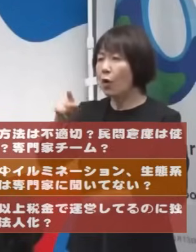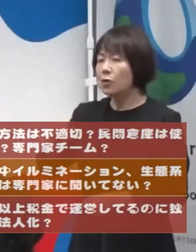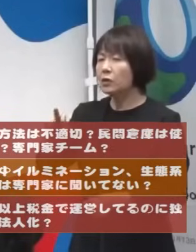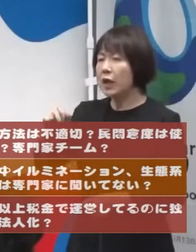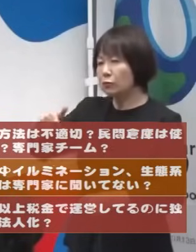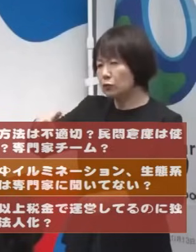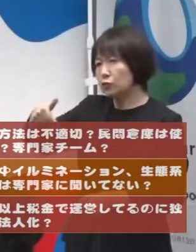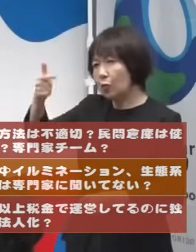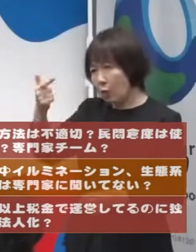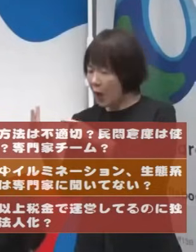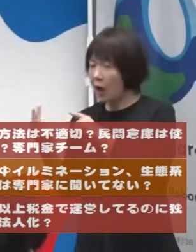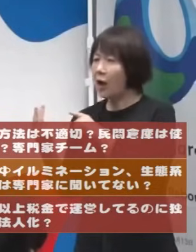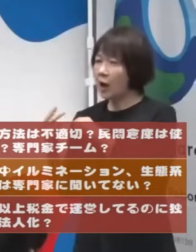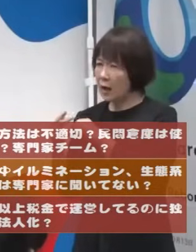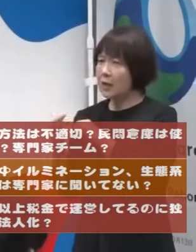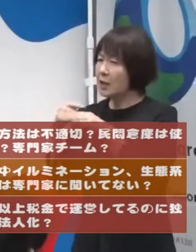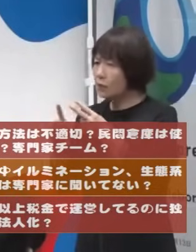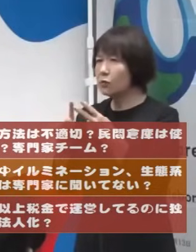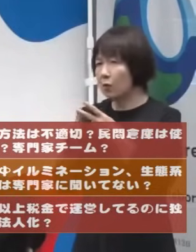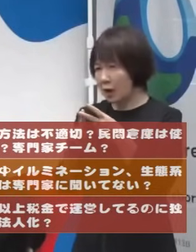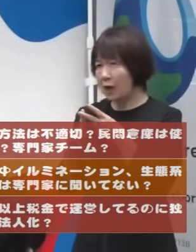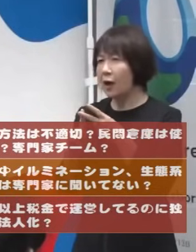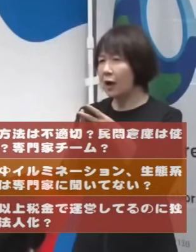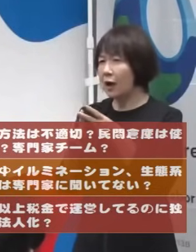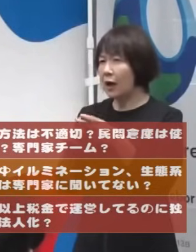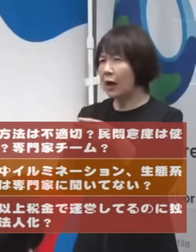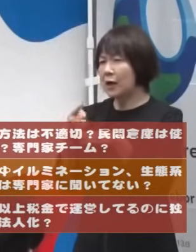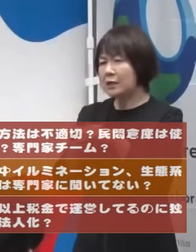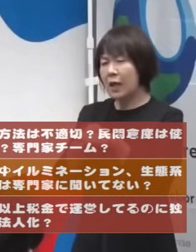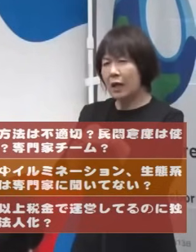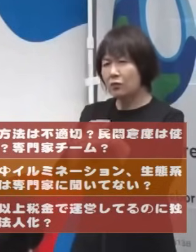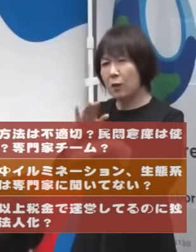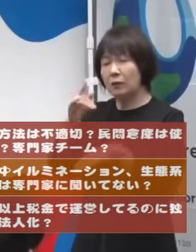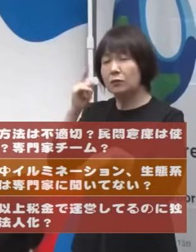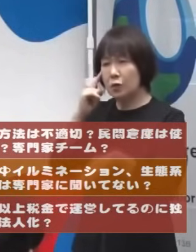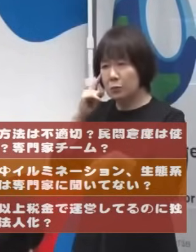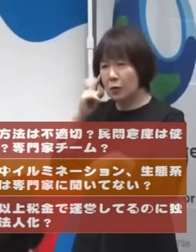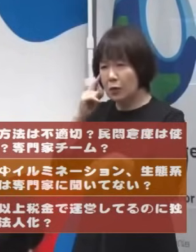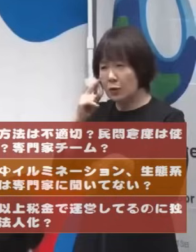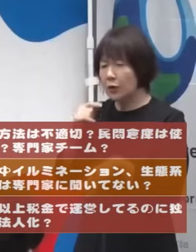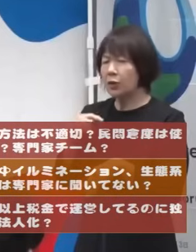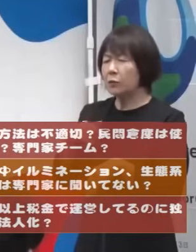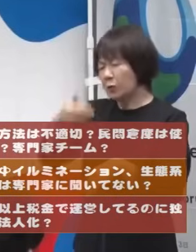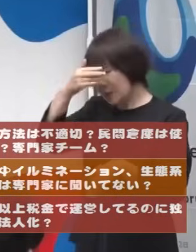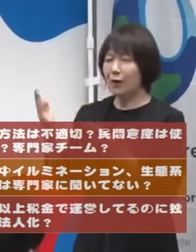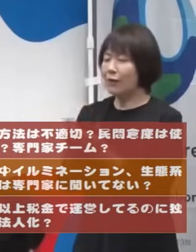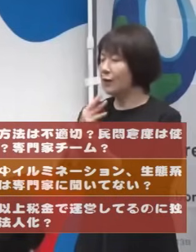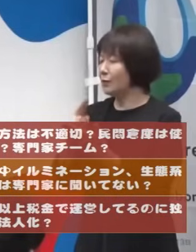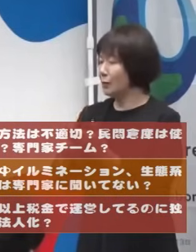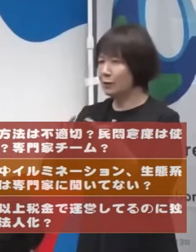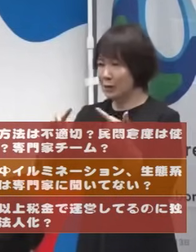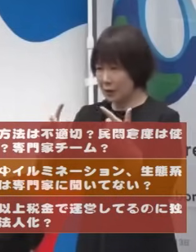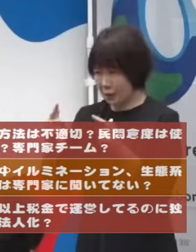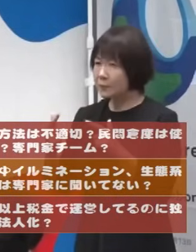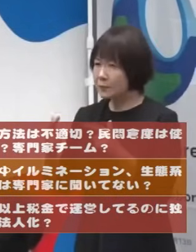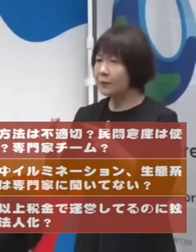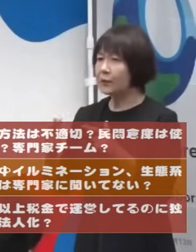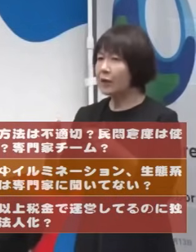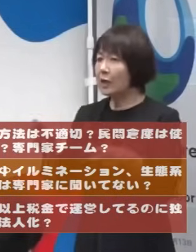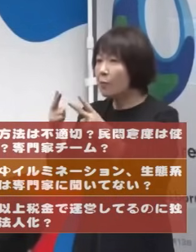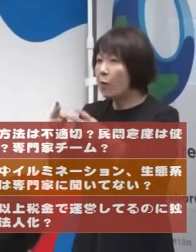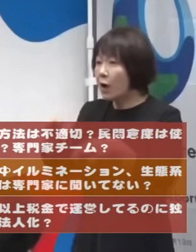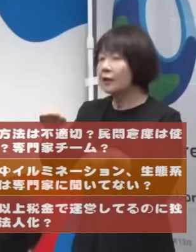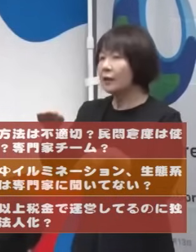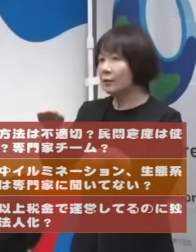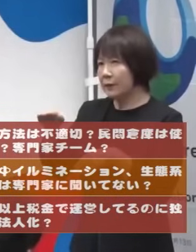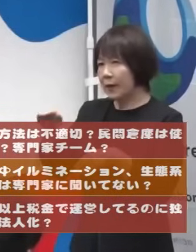作品のこの意味とか、あるいはその性質とかがあるので、多分ここは僕みたいな素人が判断するんではなくて、そういった専門